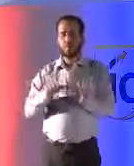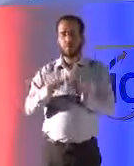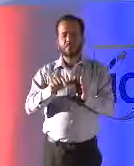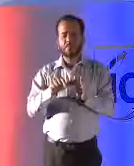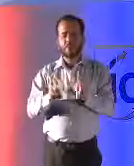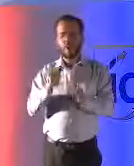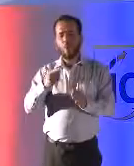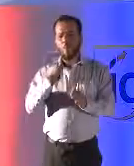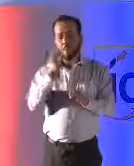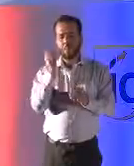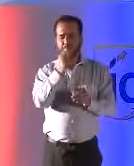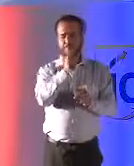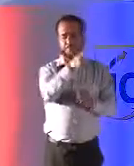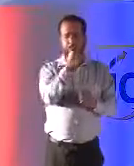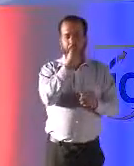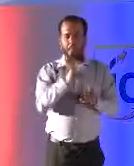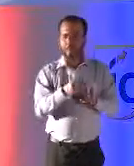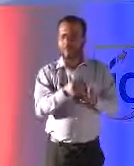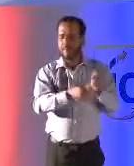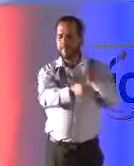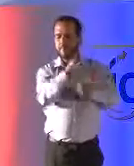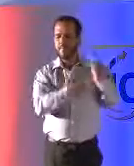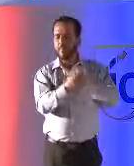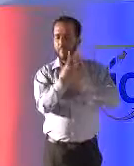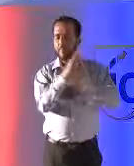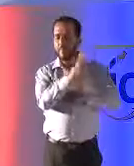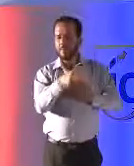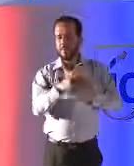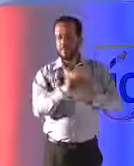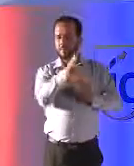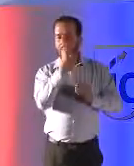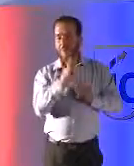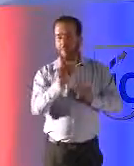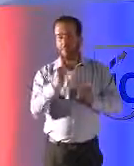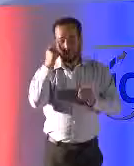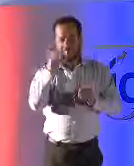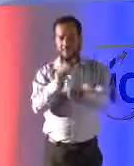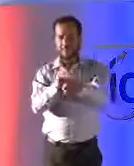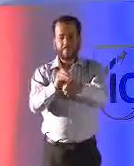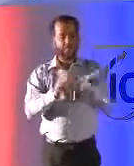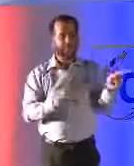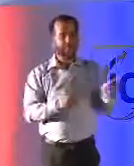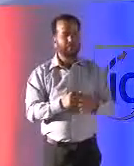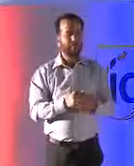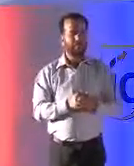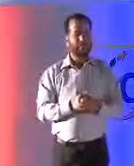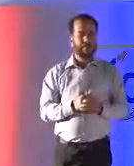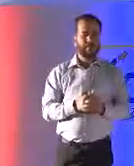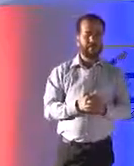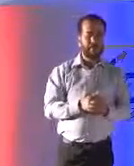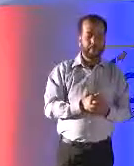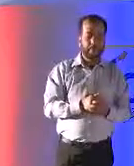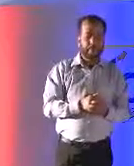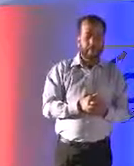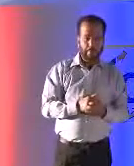أو طلبت حاجة من مطعم؟ If you invite a guest to a restaurant, how do you save yourself off of